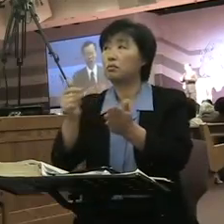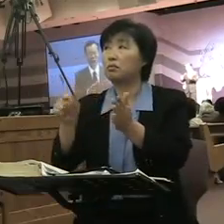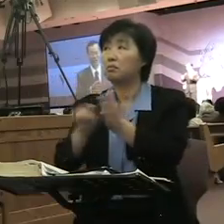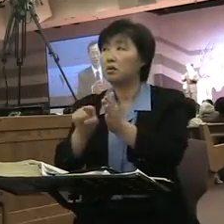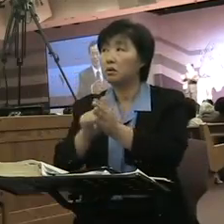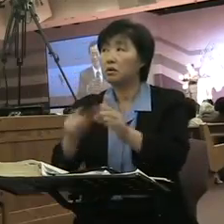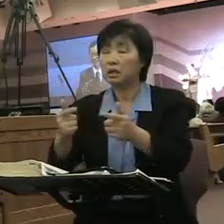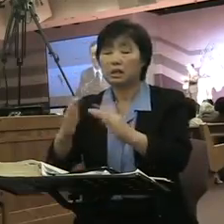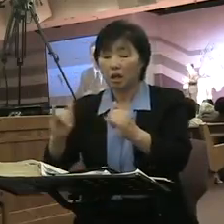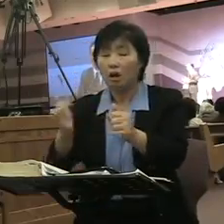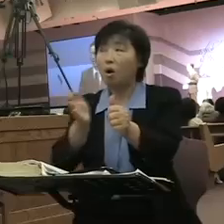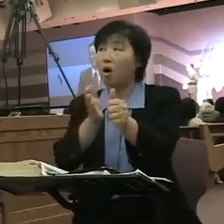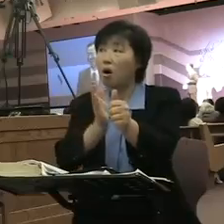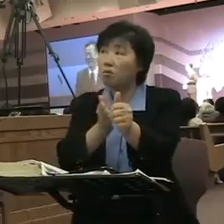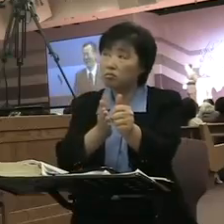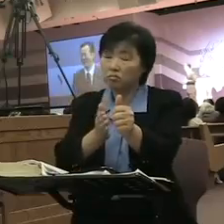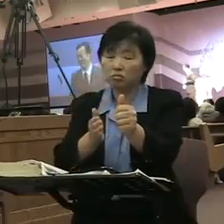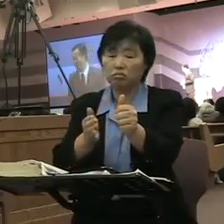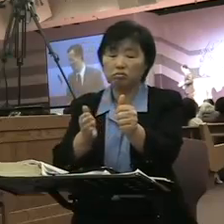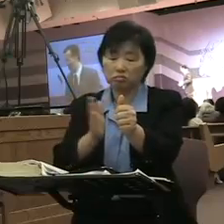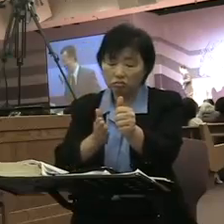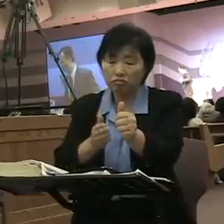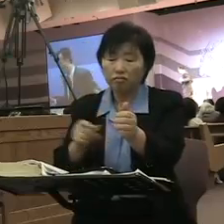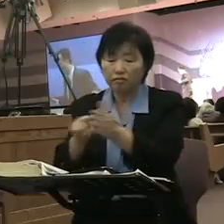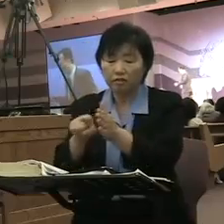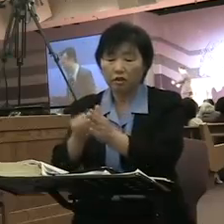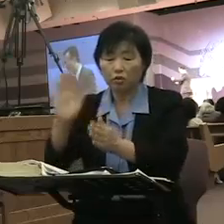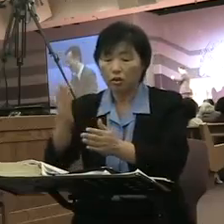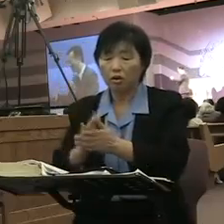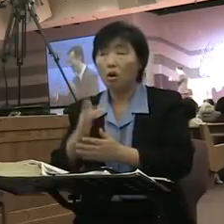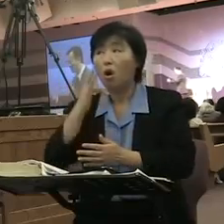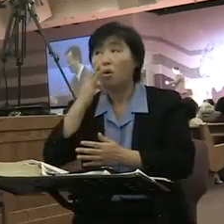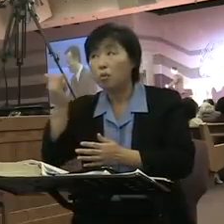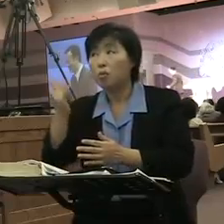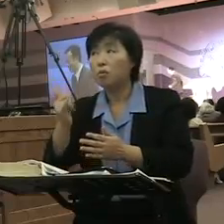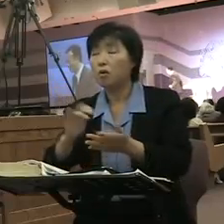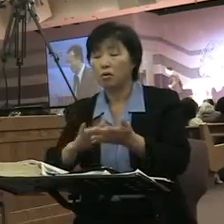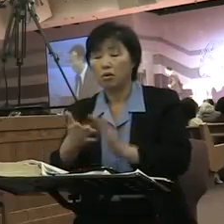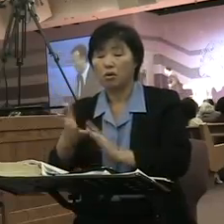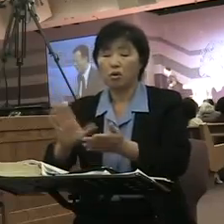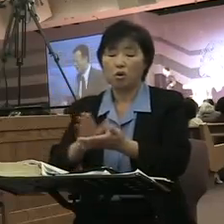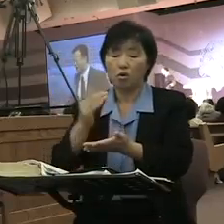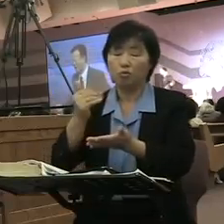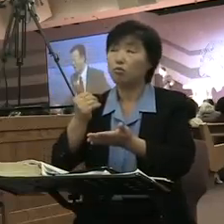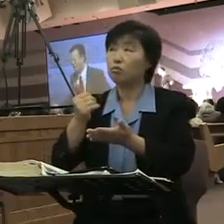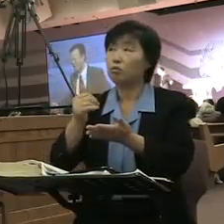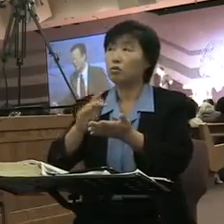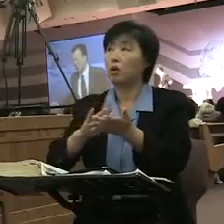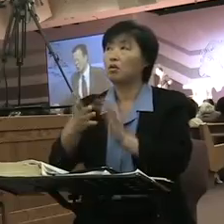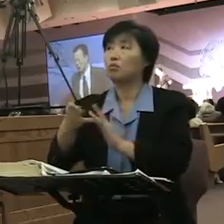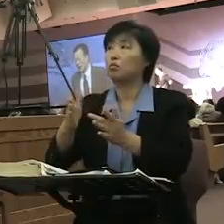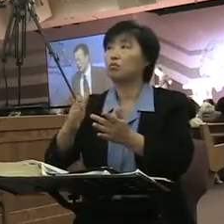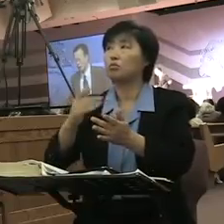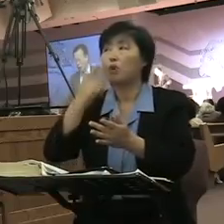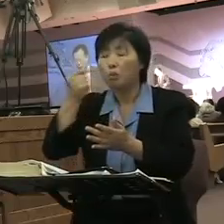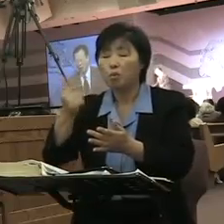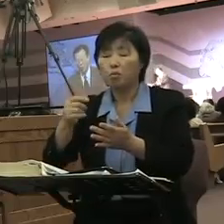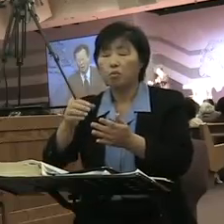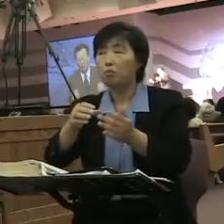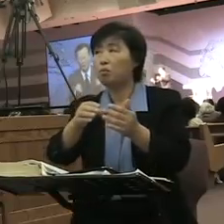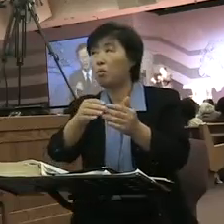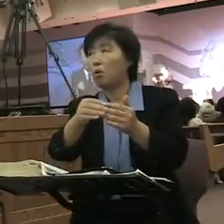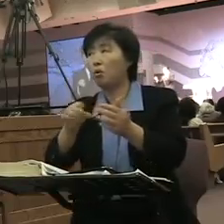사람들의 권유로 예수님 믿게 된 것도 아닙니다. 부모가 나를 교회로 데리고 왔기 때문에, 나의 배우자가 나를 재촉하여서